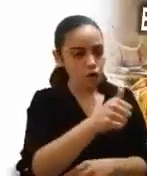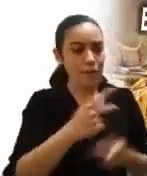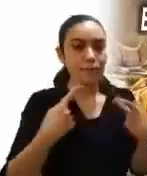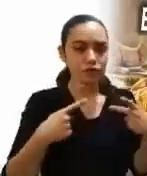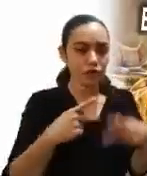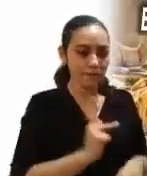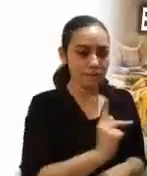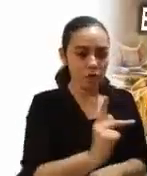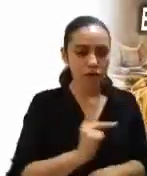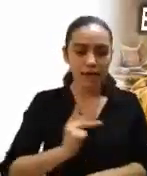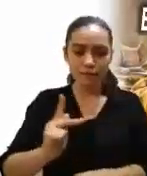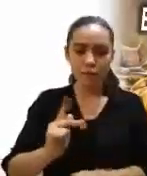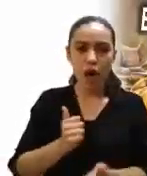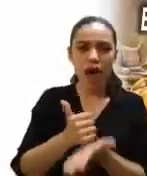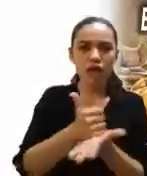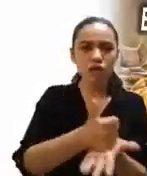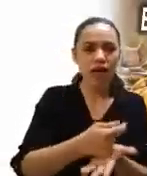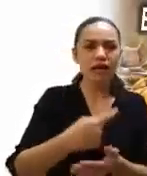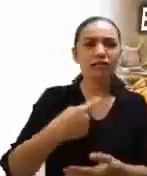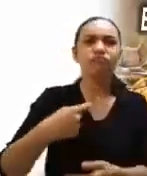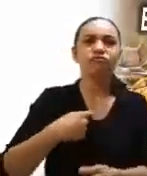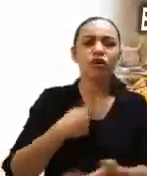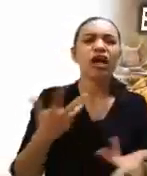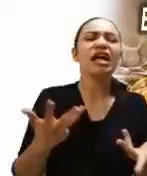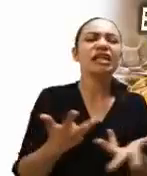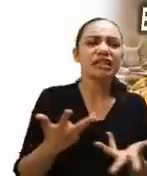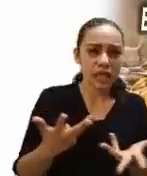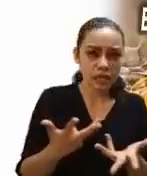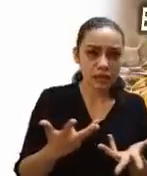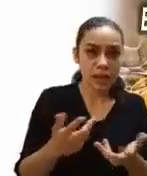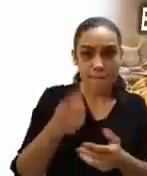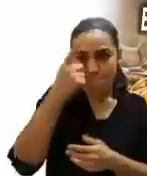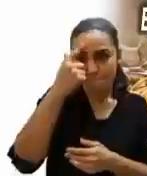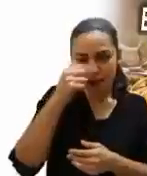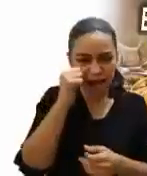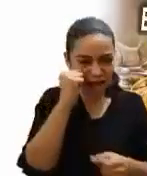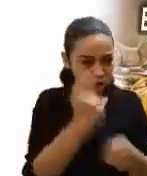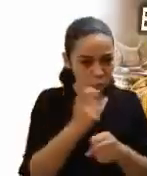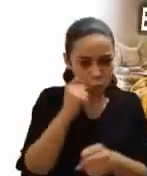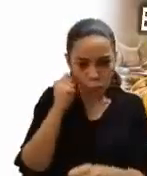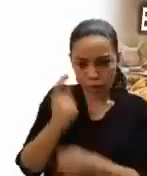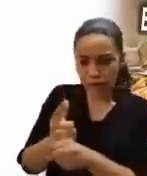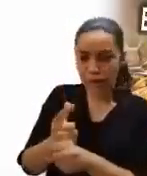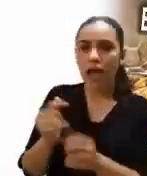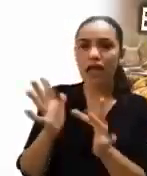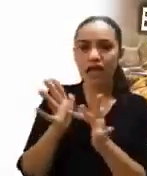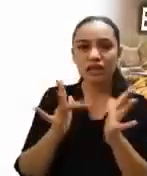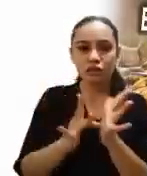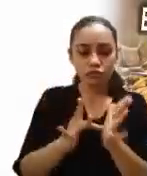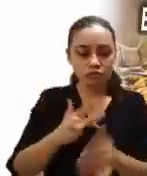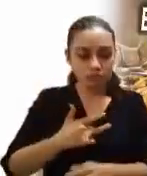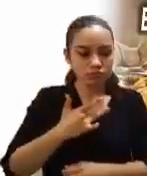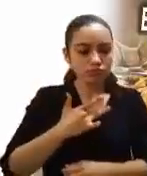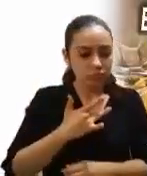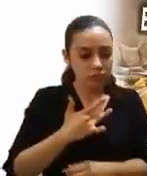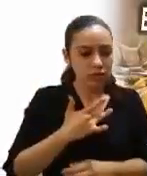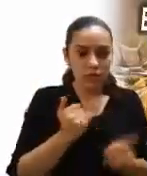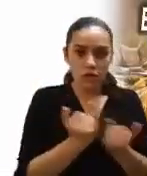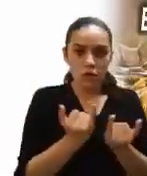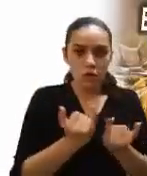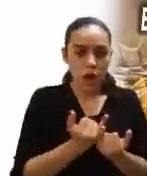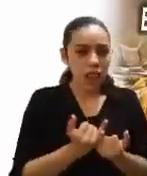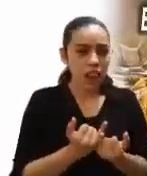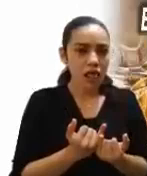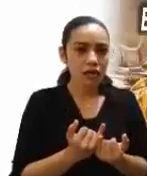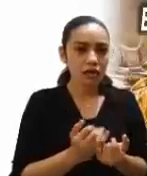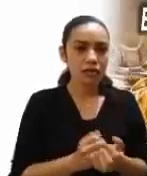estamos dispuestos a hacer para reconocer a Jesús, nuestro prójimo, y para comprometernos con Él? Padre